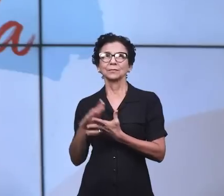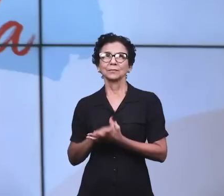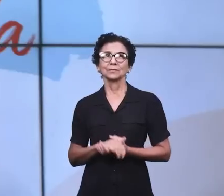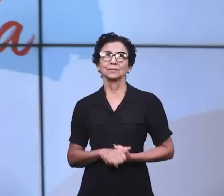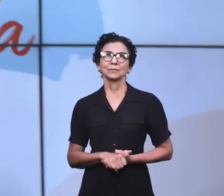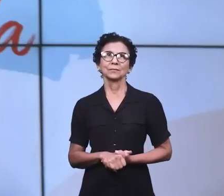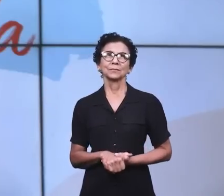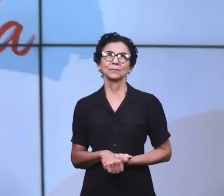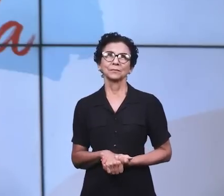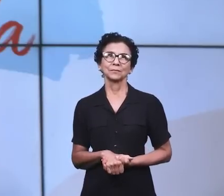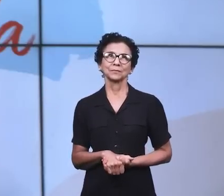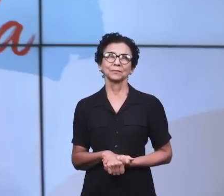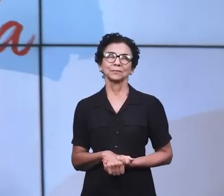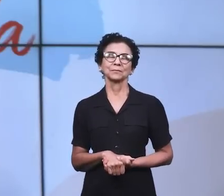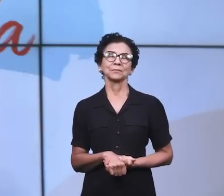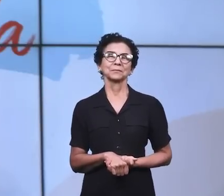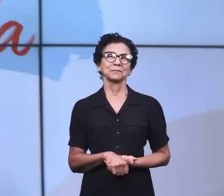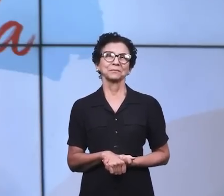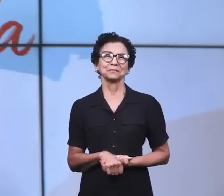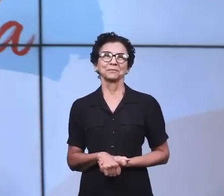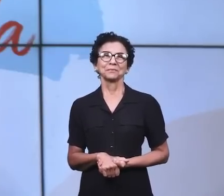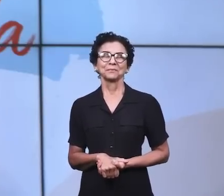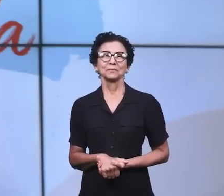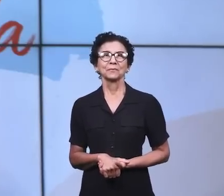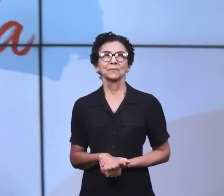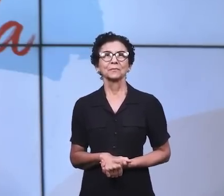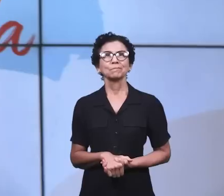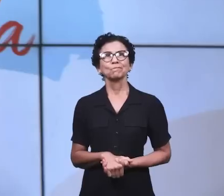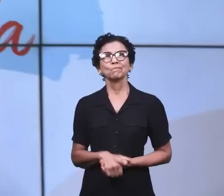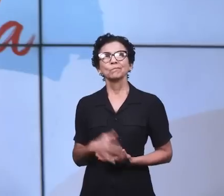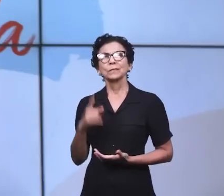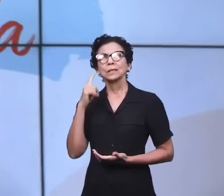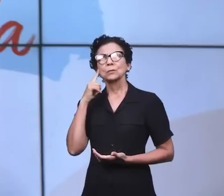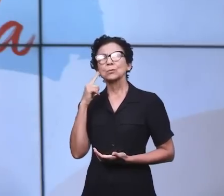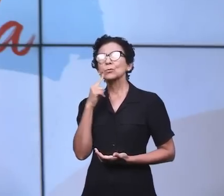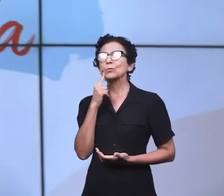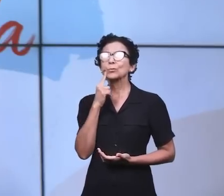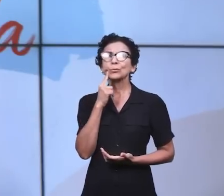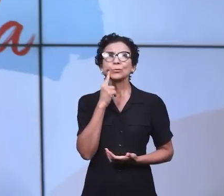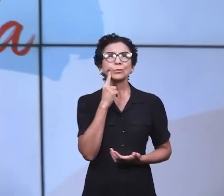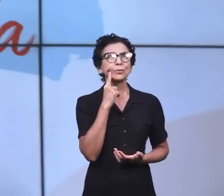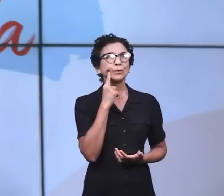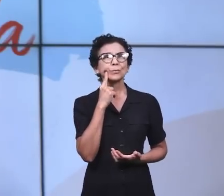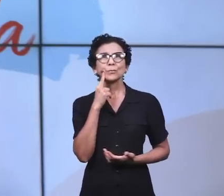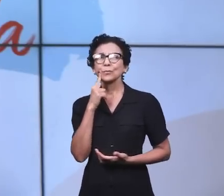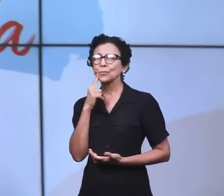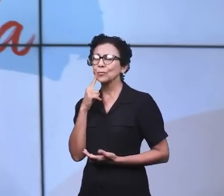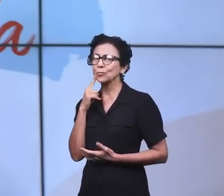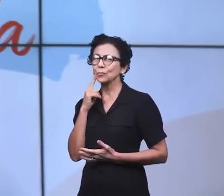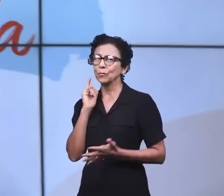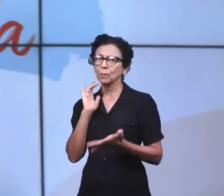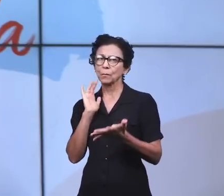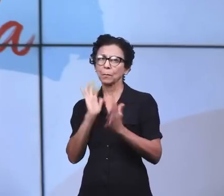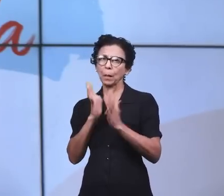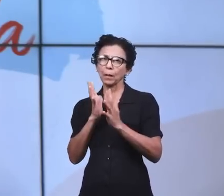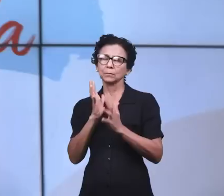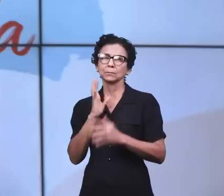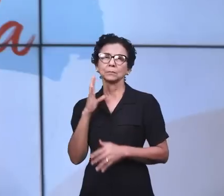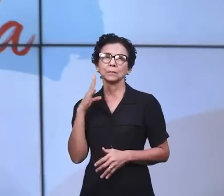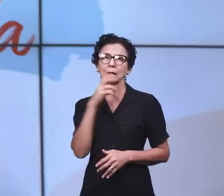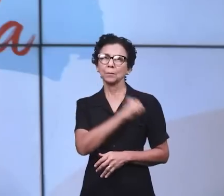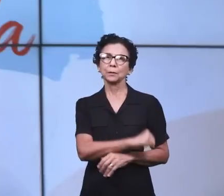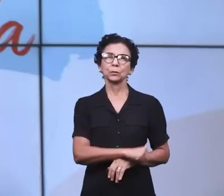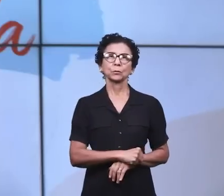A. E aí os surdos, eles, né, sinalizam muito rápido. Então, ó, foi ficando nunca,